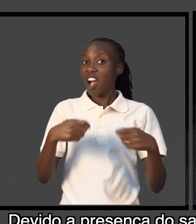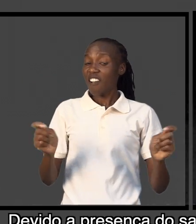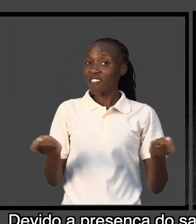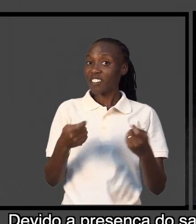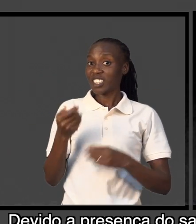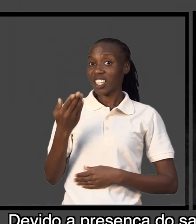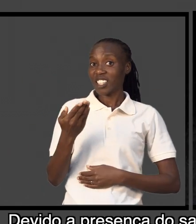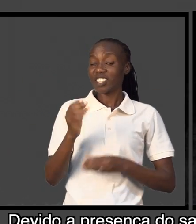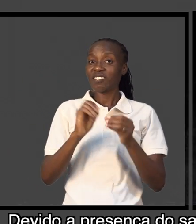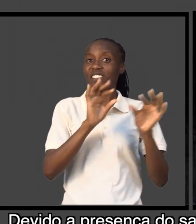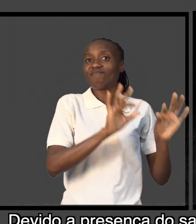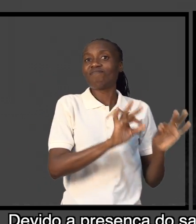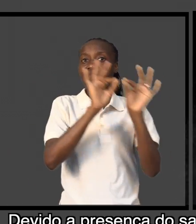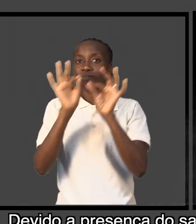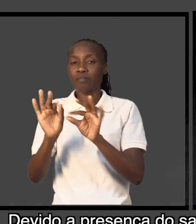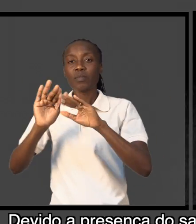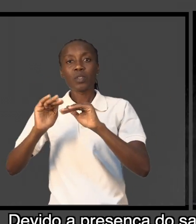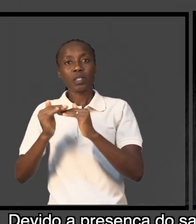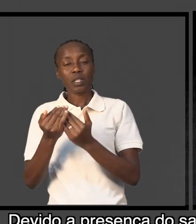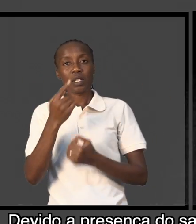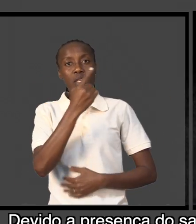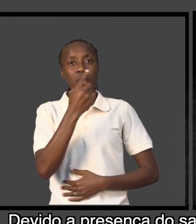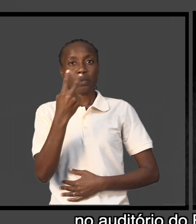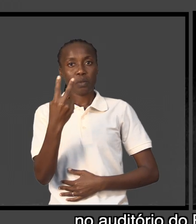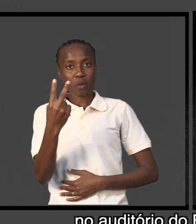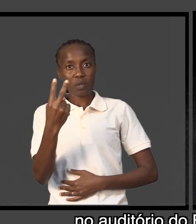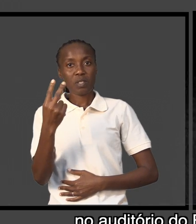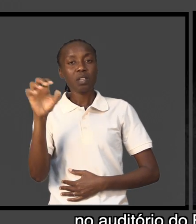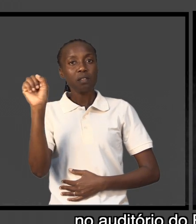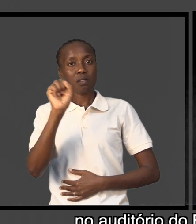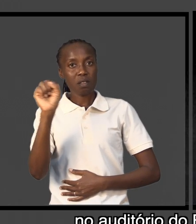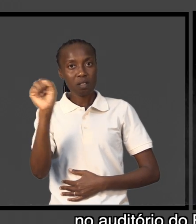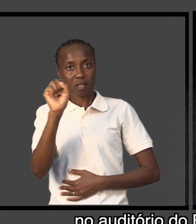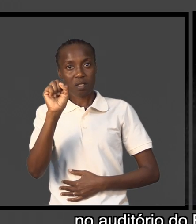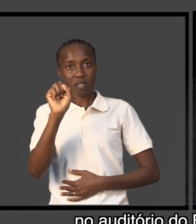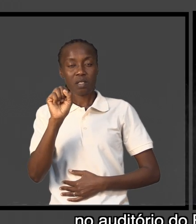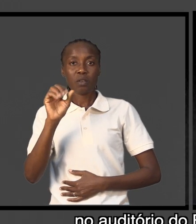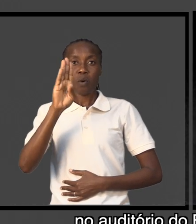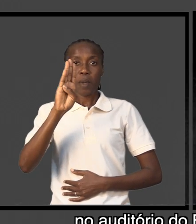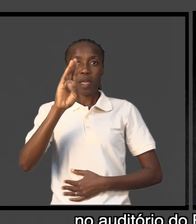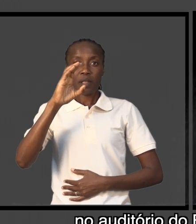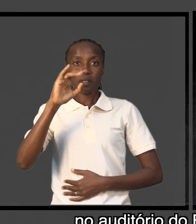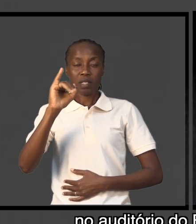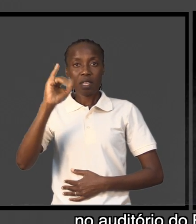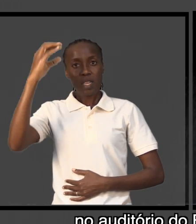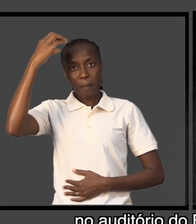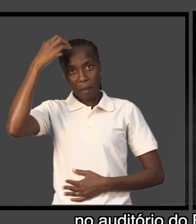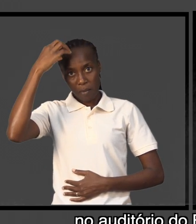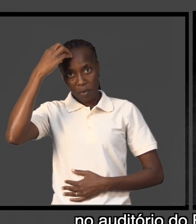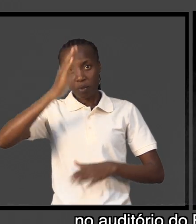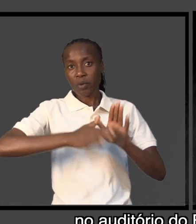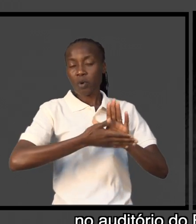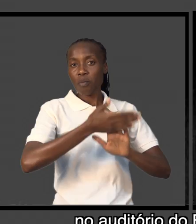foram remarcadas para o dia 12 do 40 mês, no auditório do PCI em Maputo, a partir